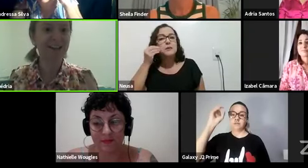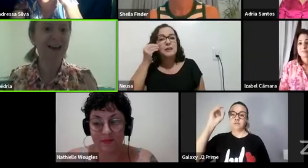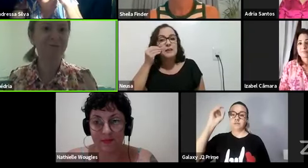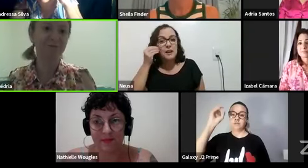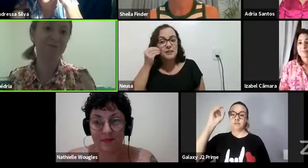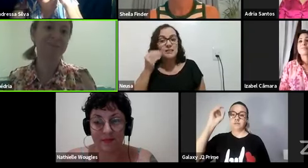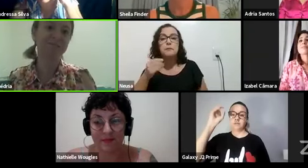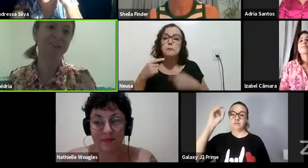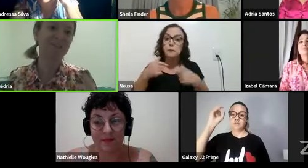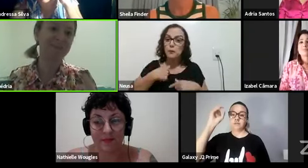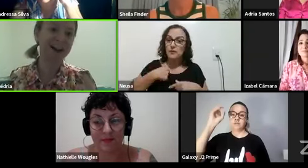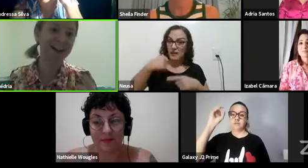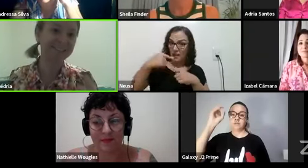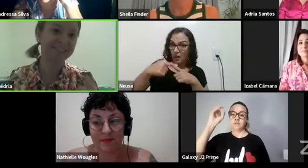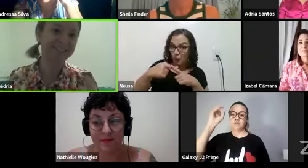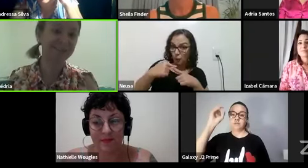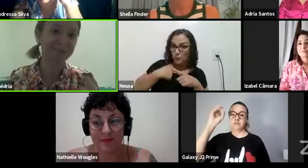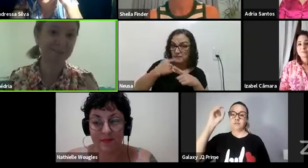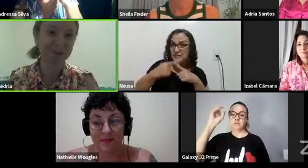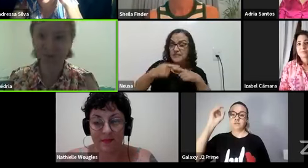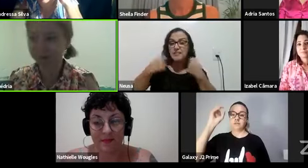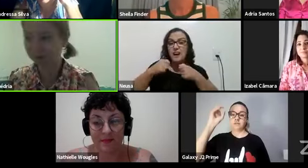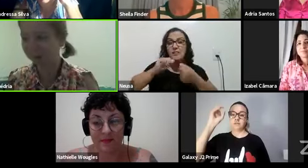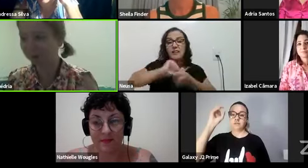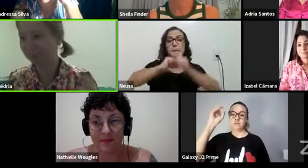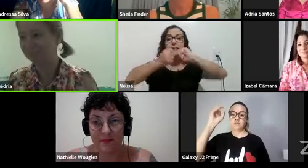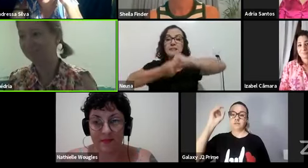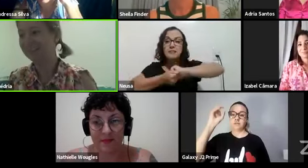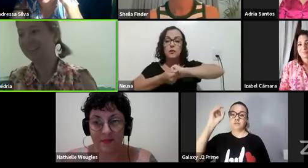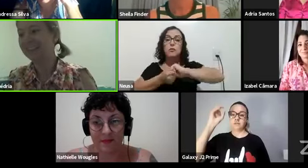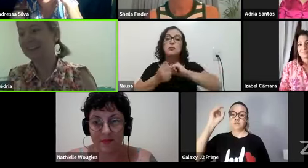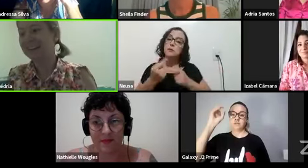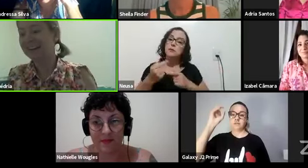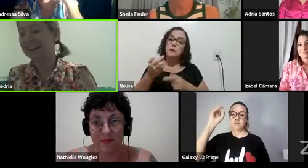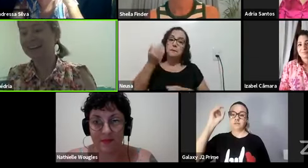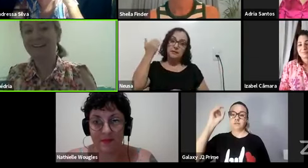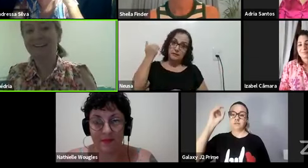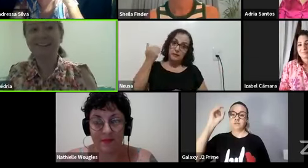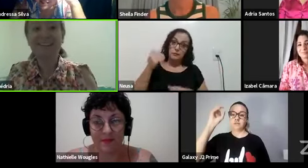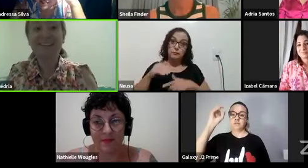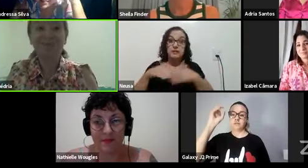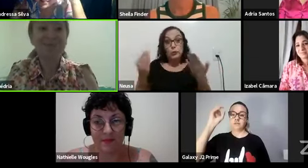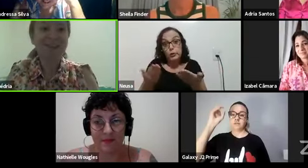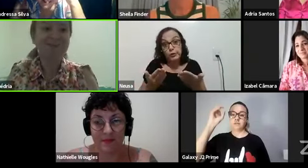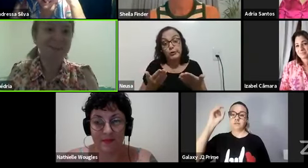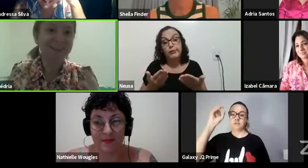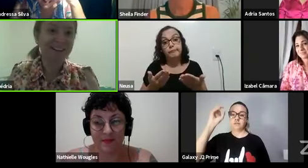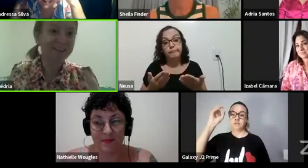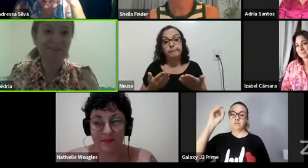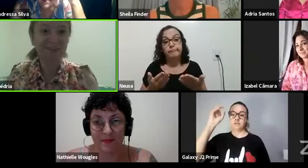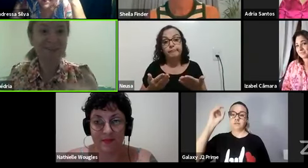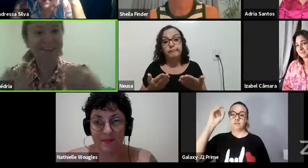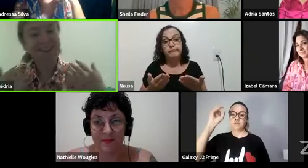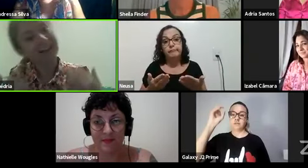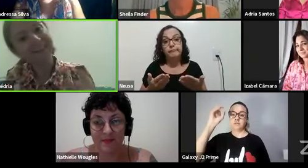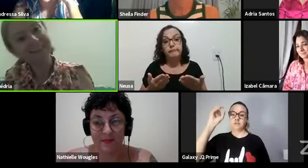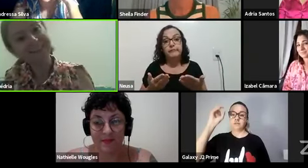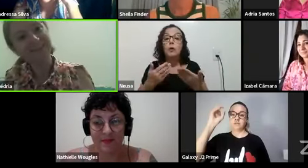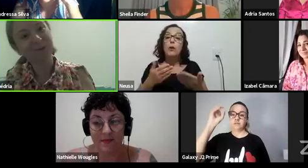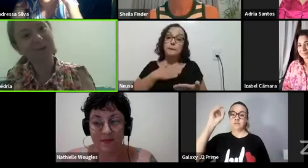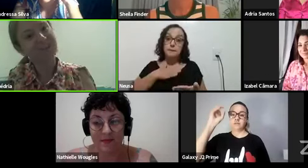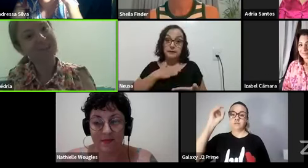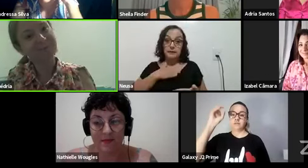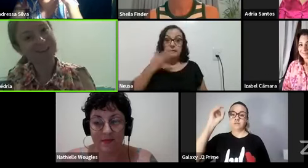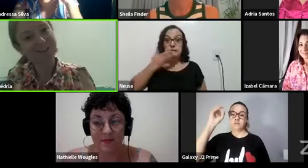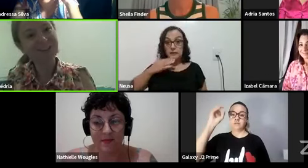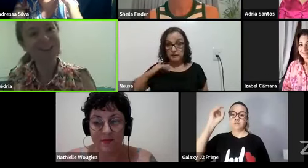adaptativas. E claro, tudo isso deixa marcas na pessoa que eu sou hoje, né? Então, a minha infância, ela sempre foi cercada